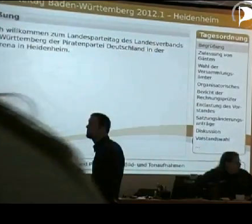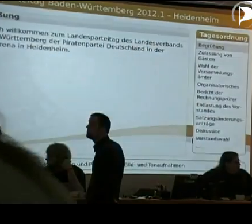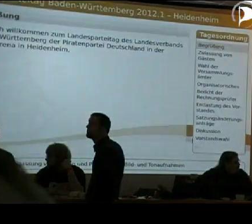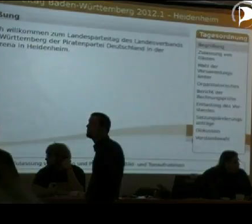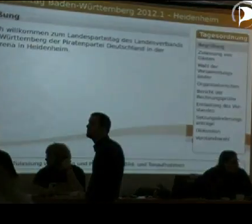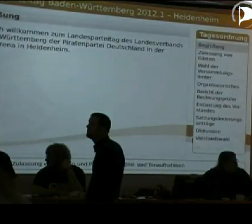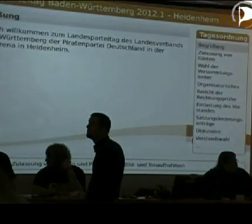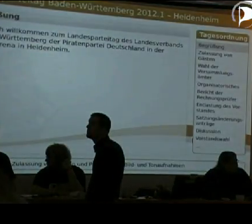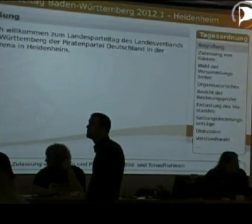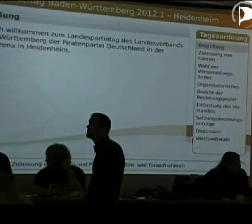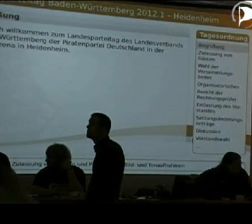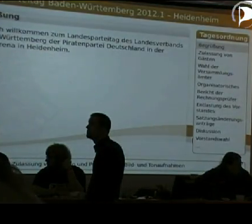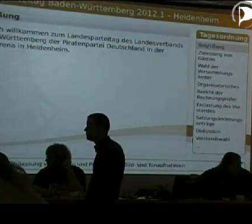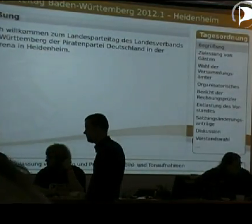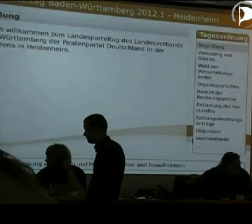konzentrieren